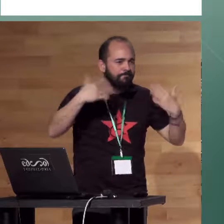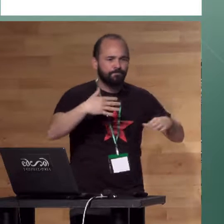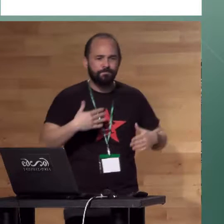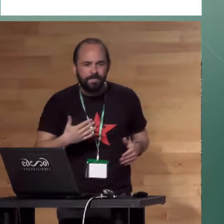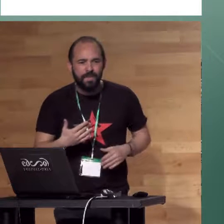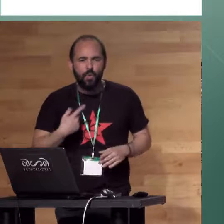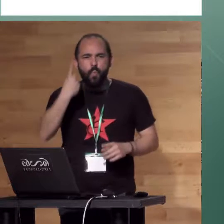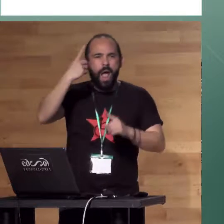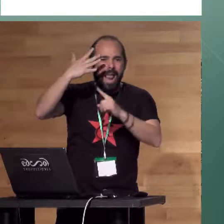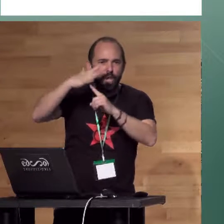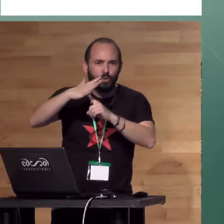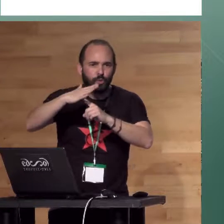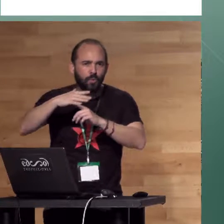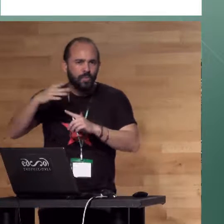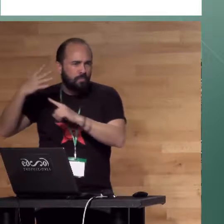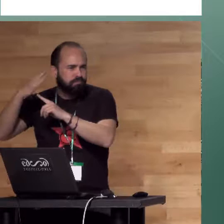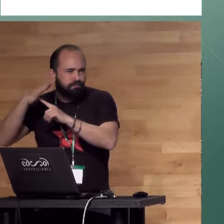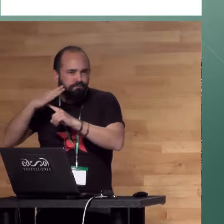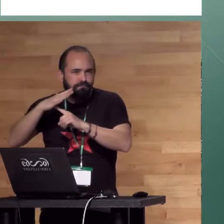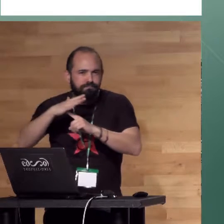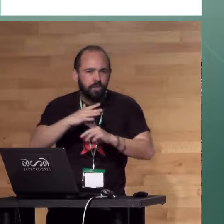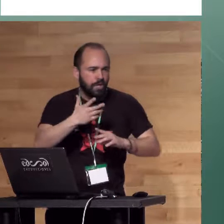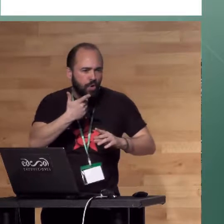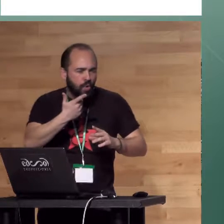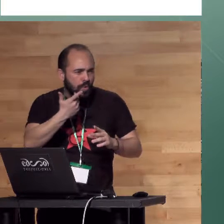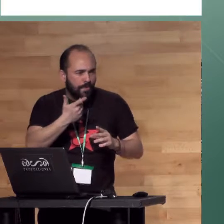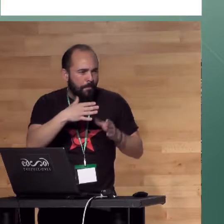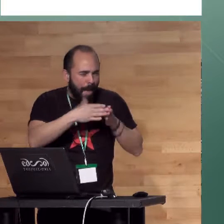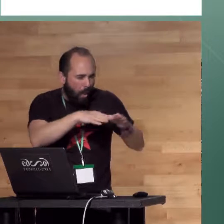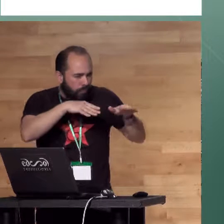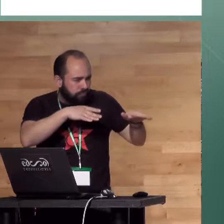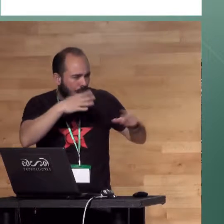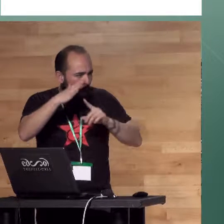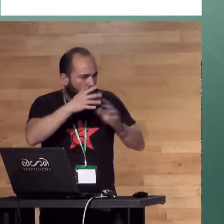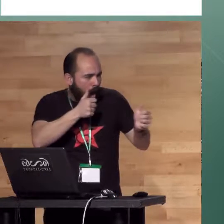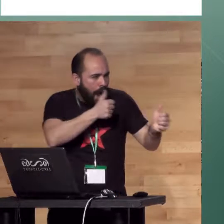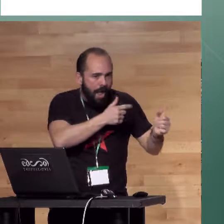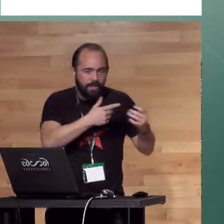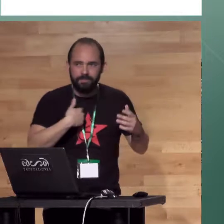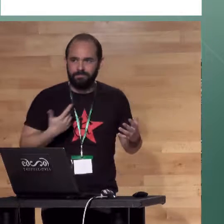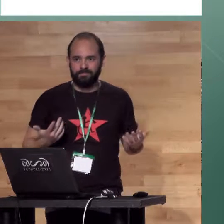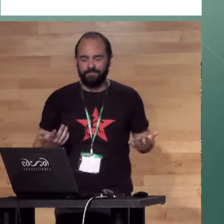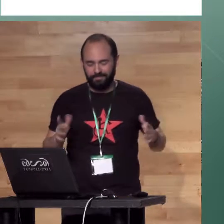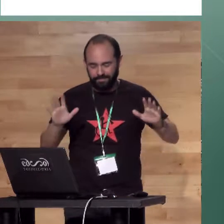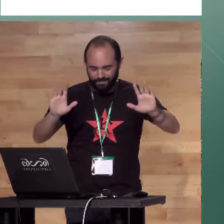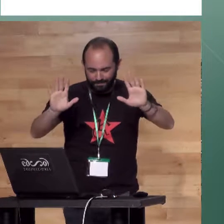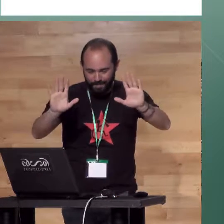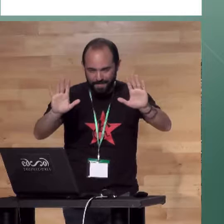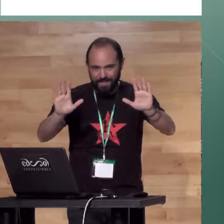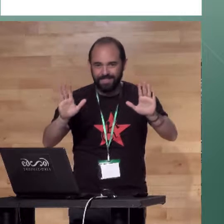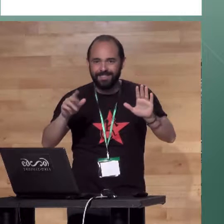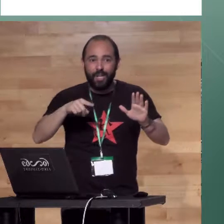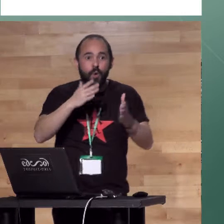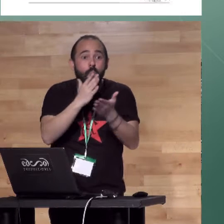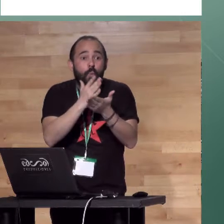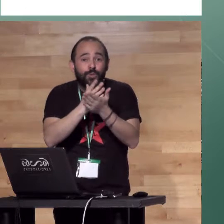idea. Uy, sí, yo quiero un helicóptero, un barco que persigue, el helicóptero persigue